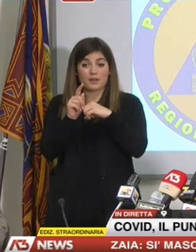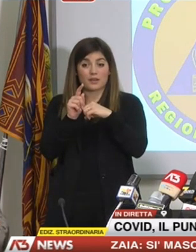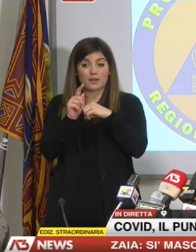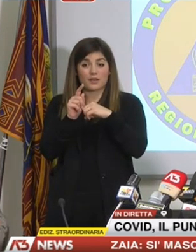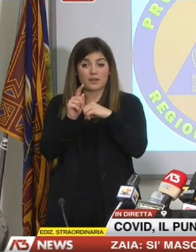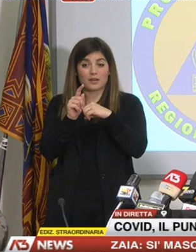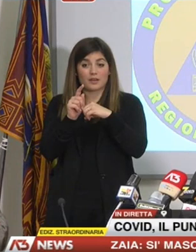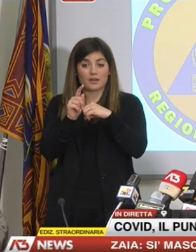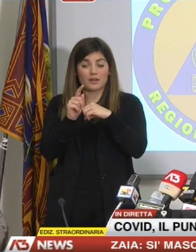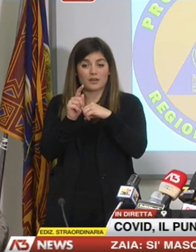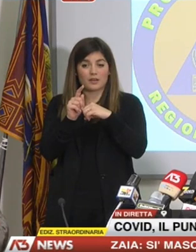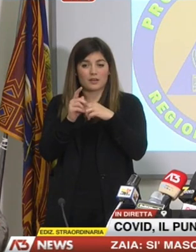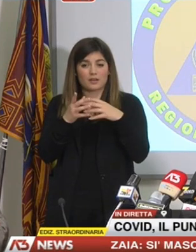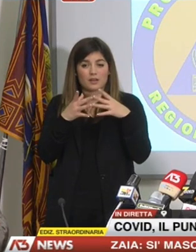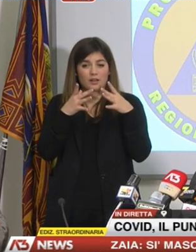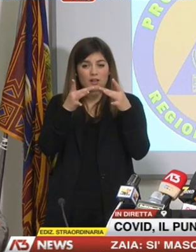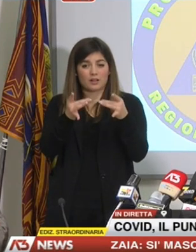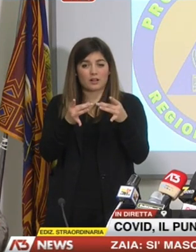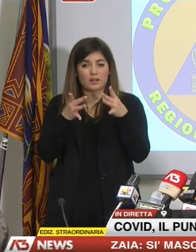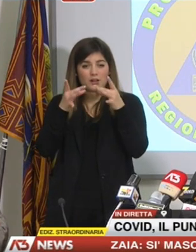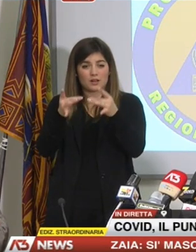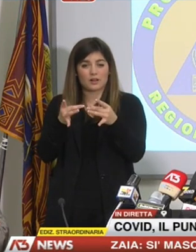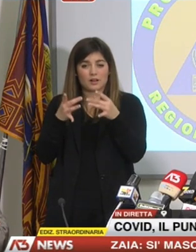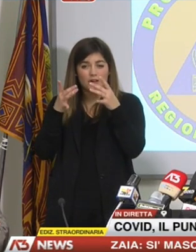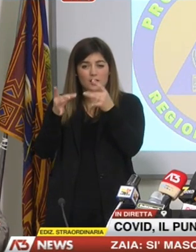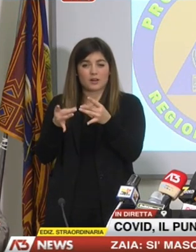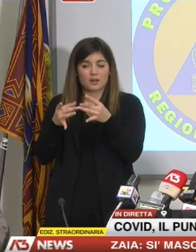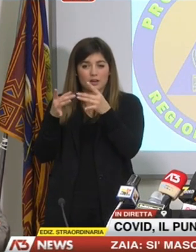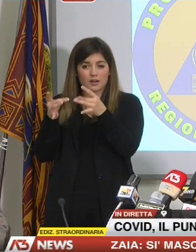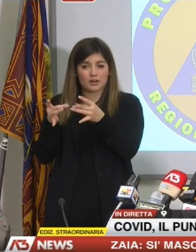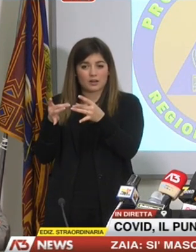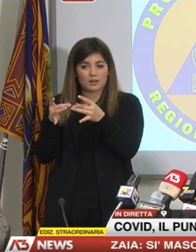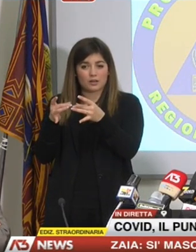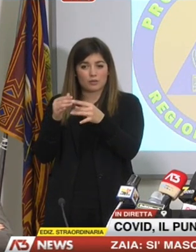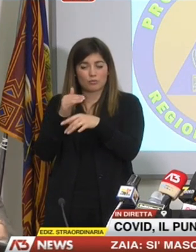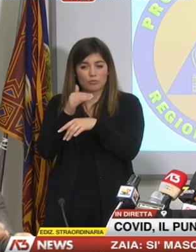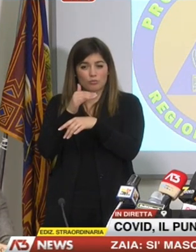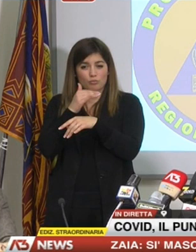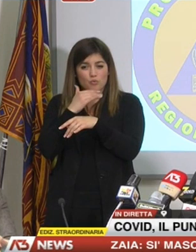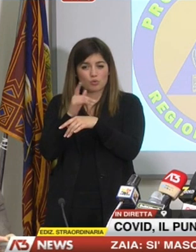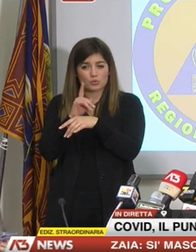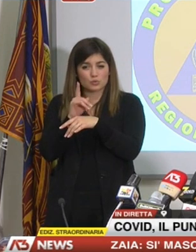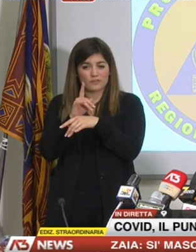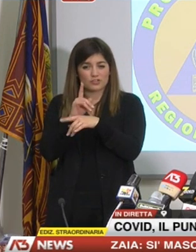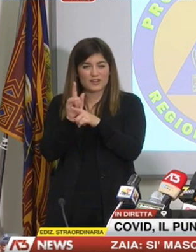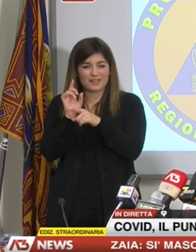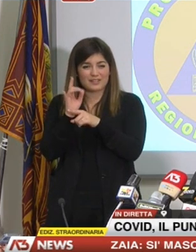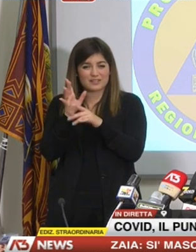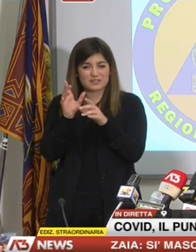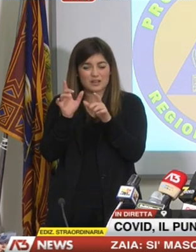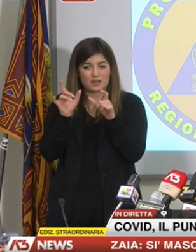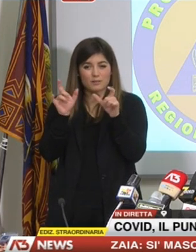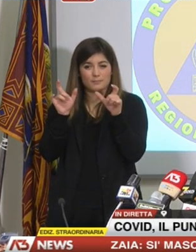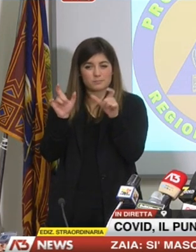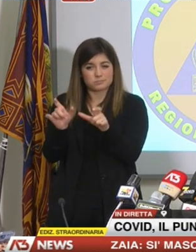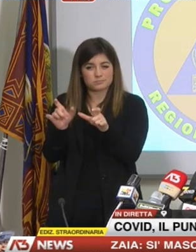infettare. Per cui lei che idea si è fatta di questa preclusione che hanno...